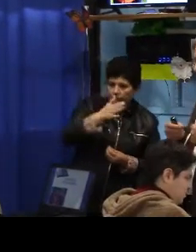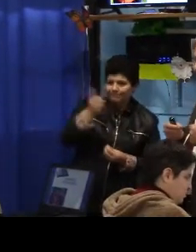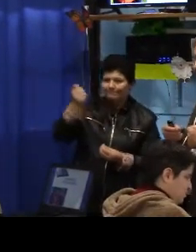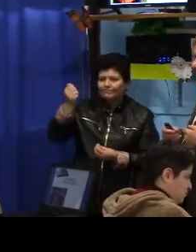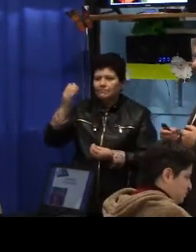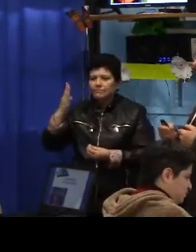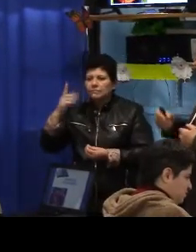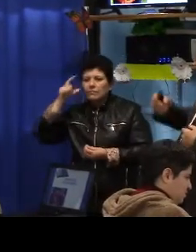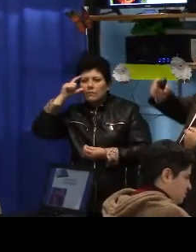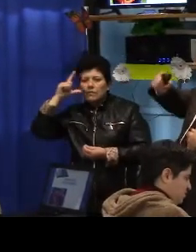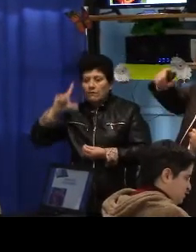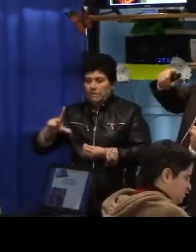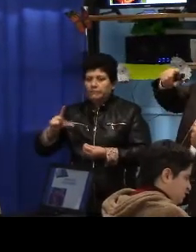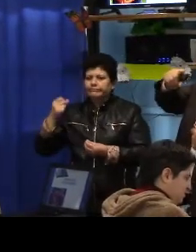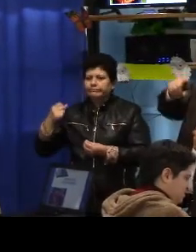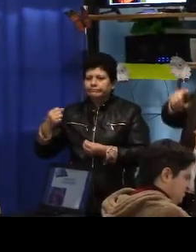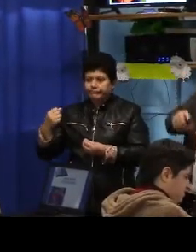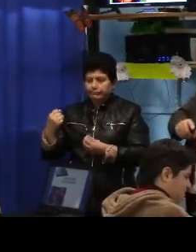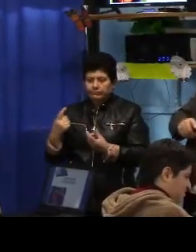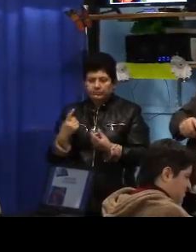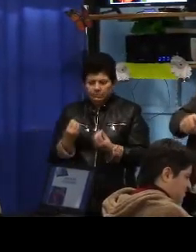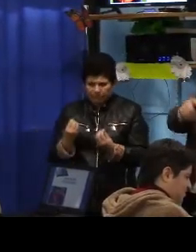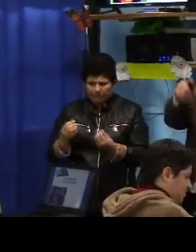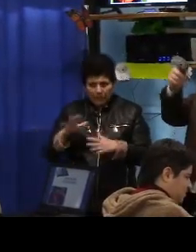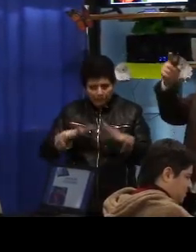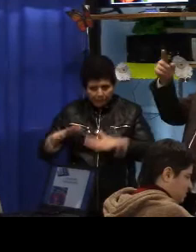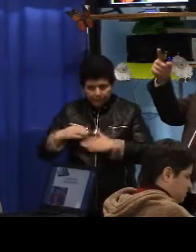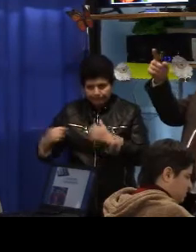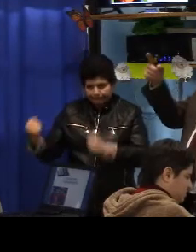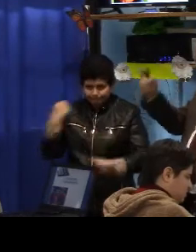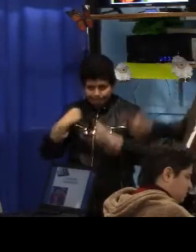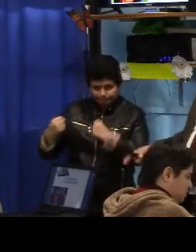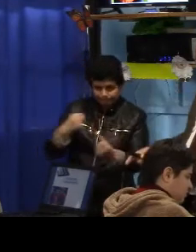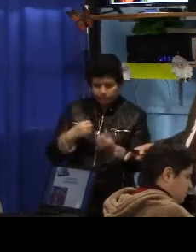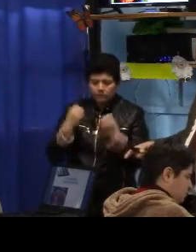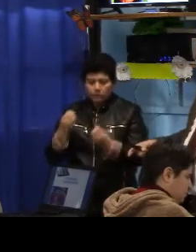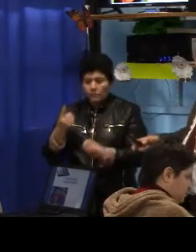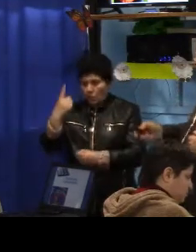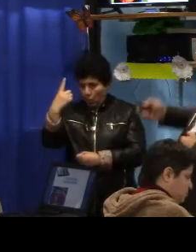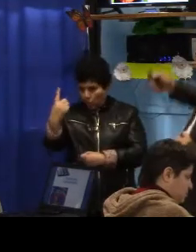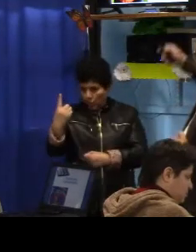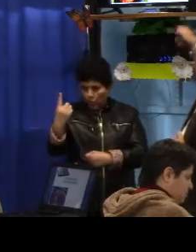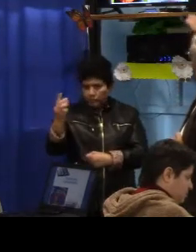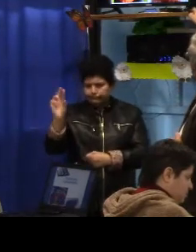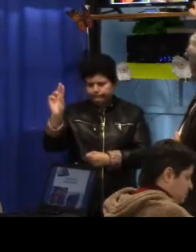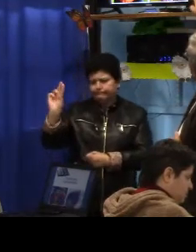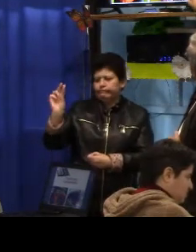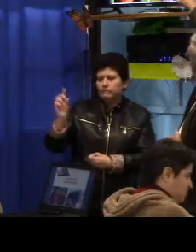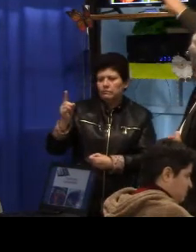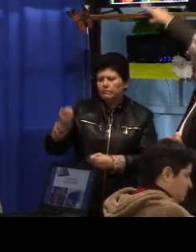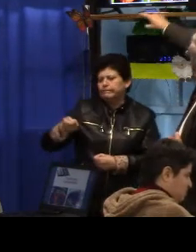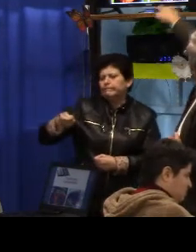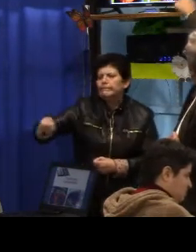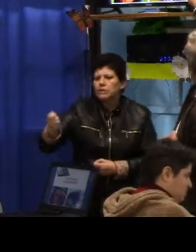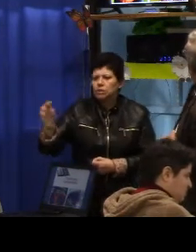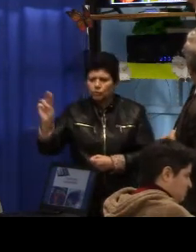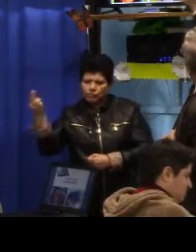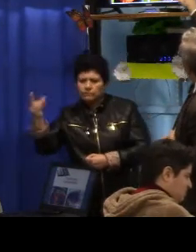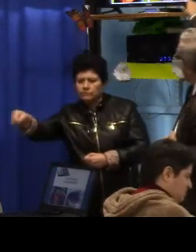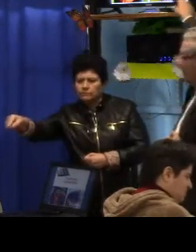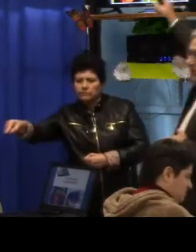Pelearon. Incluso Caín mató a Abel. Así que